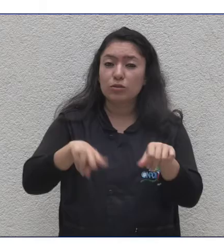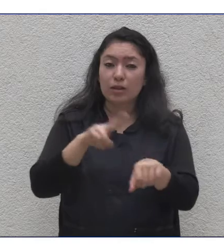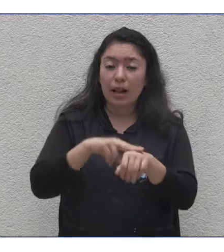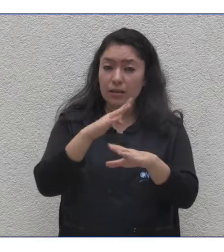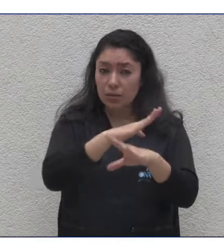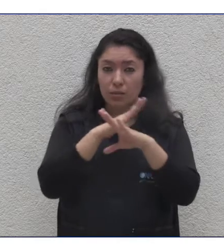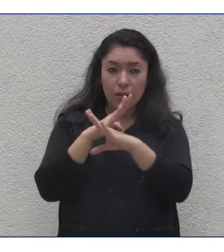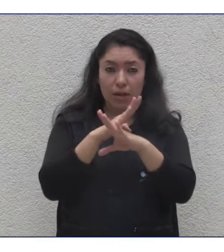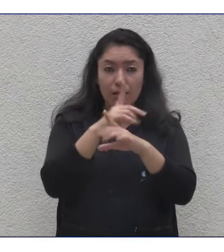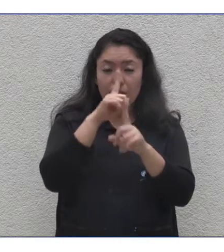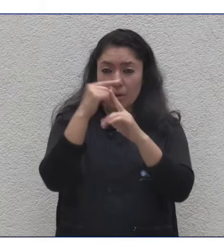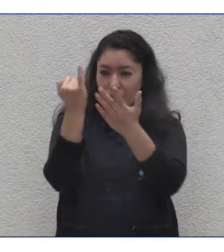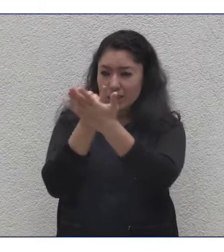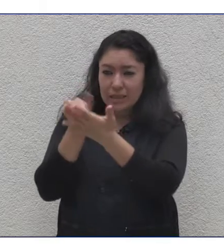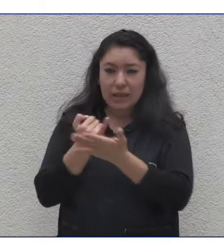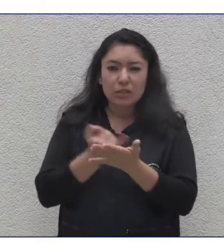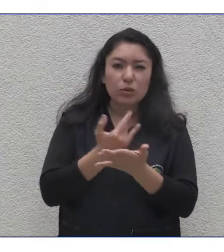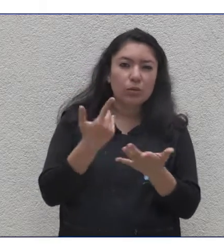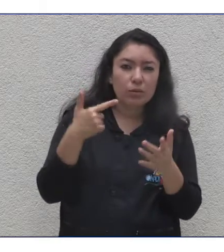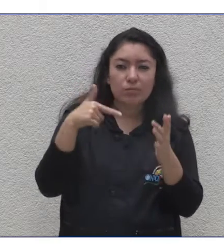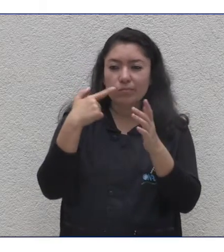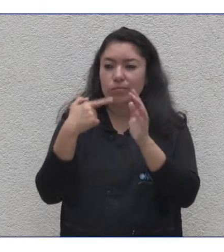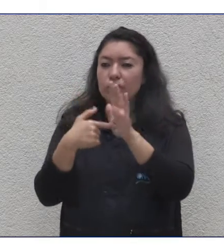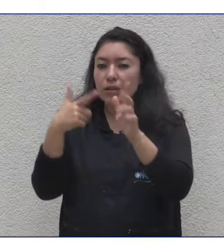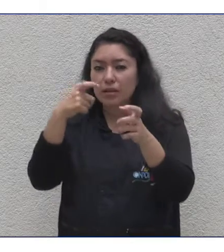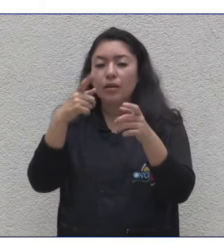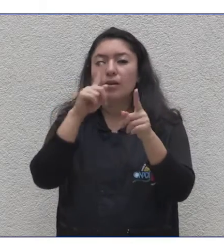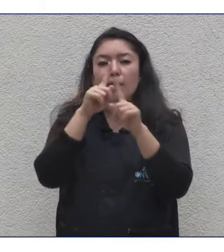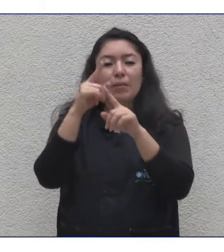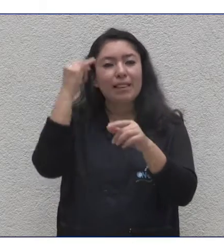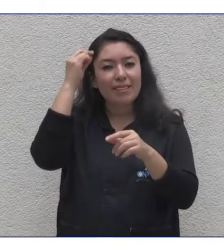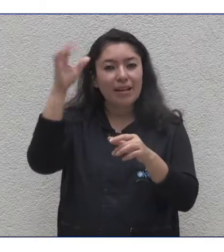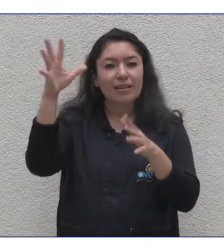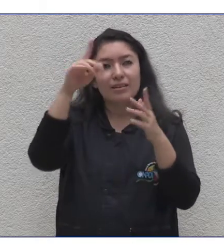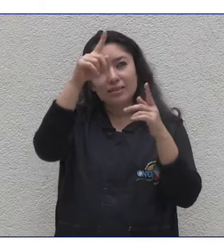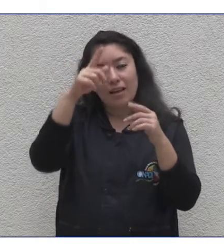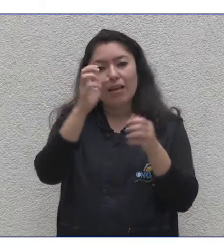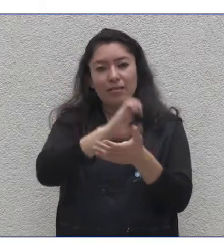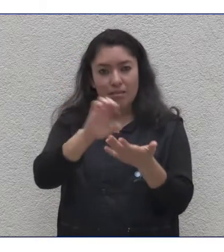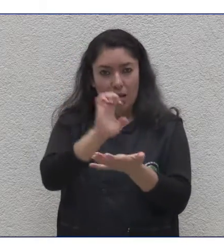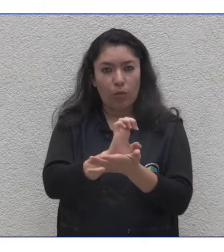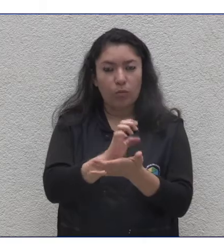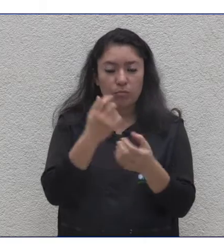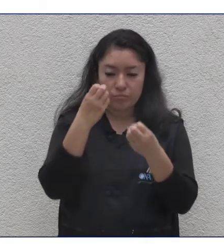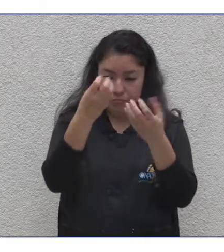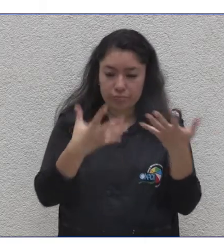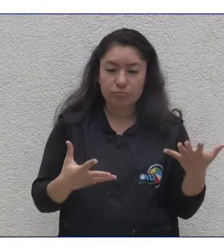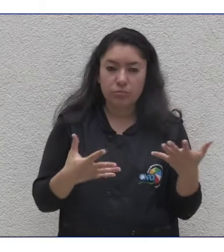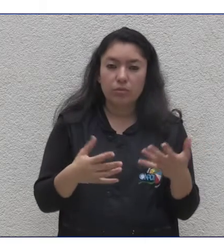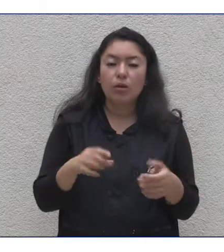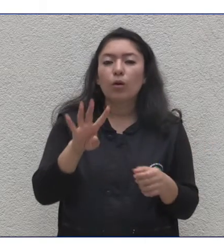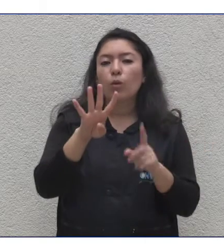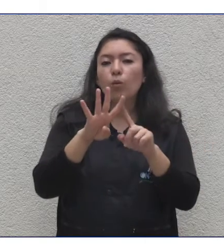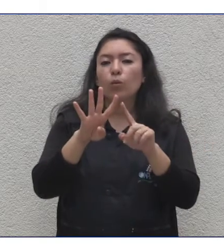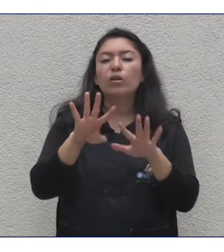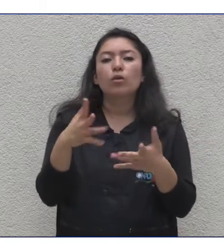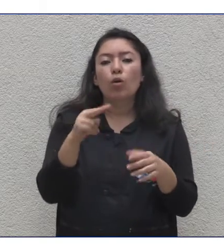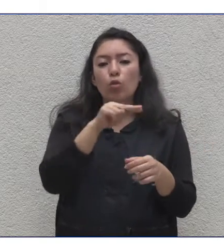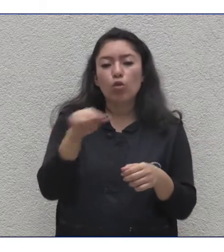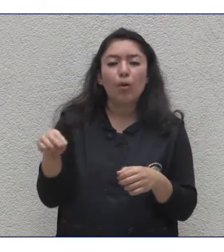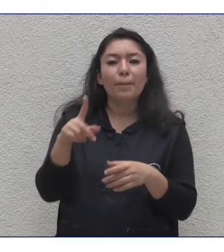Nacional de Seguridad, la investigación criminal e inteligencia del Estado. 4. Número y nombre de